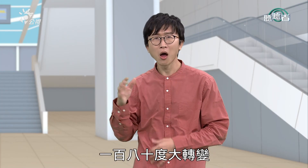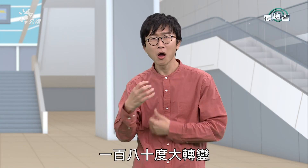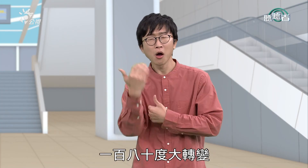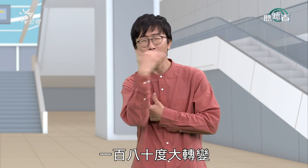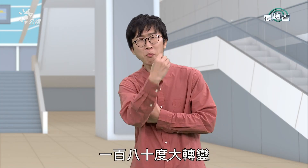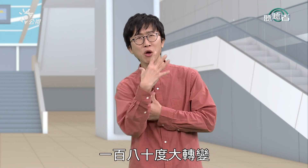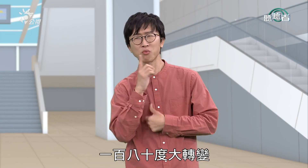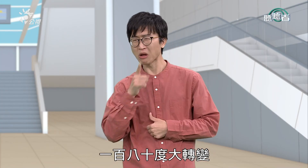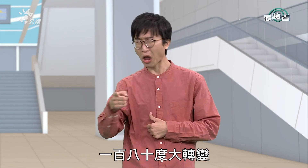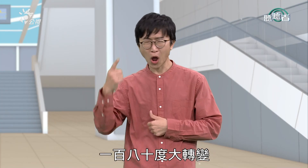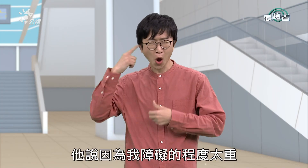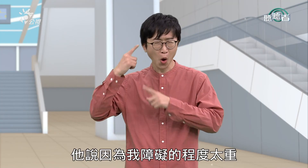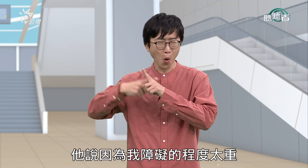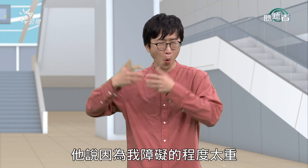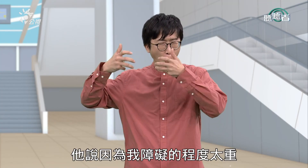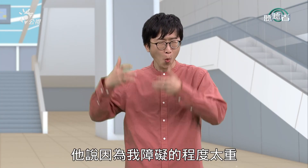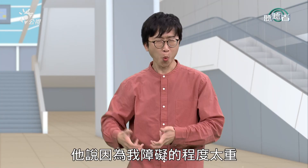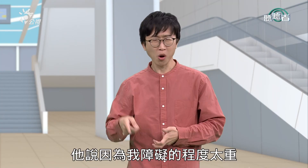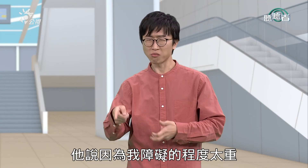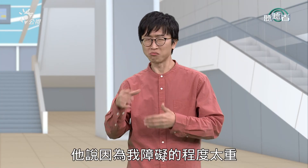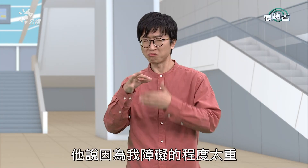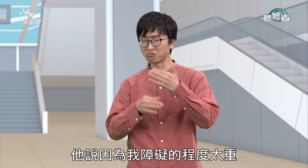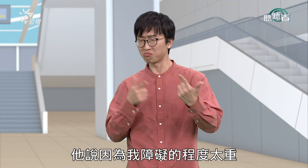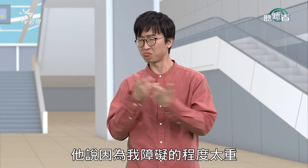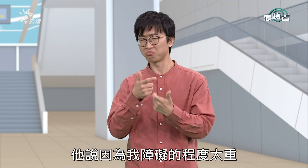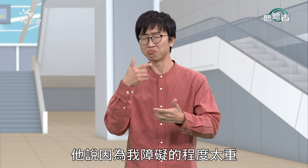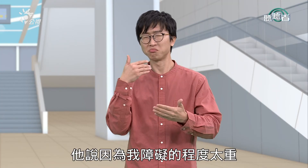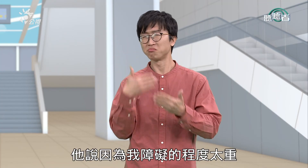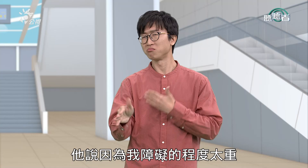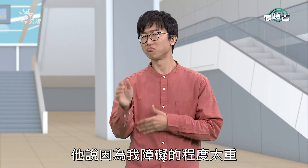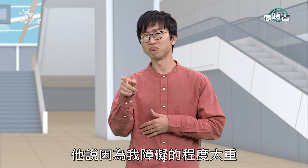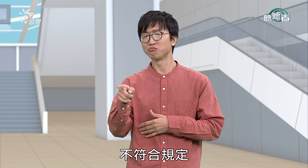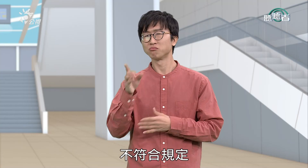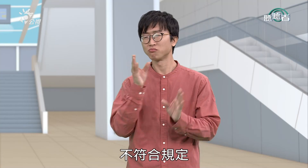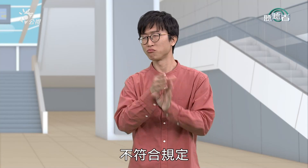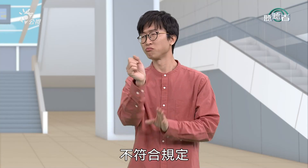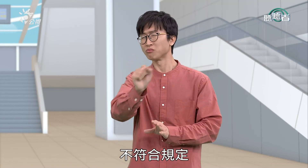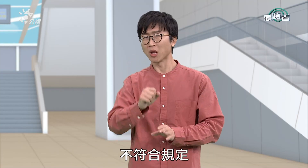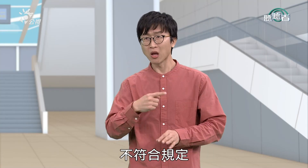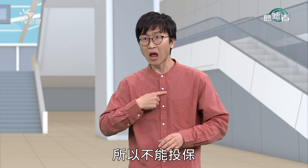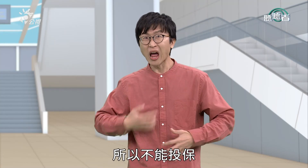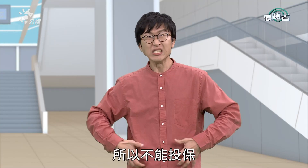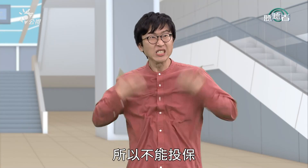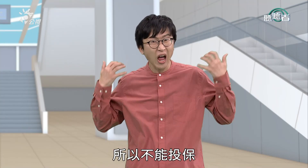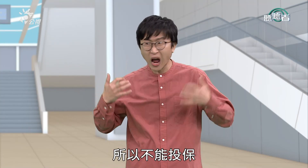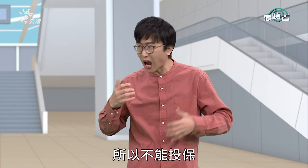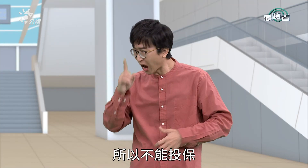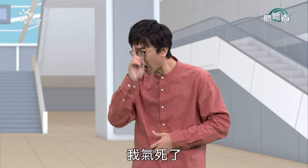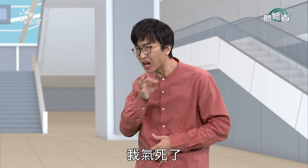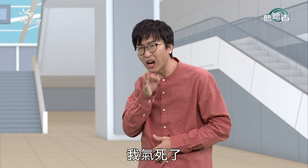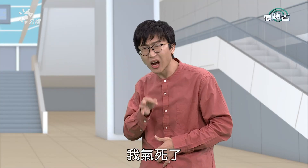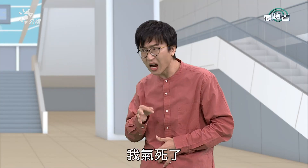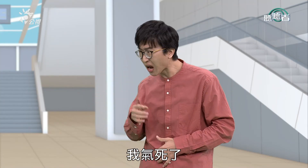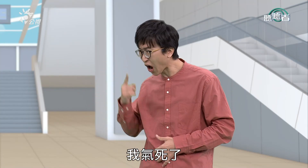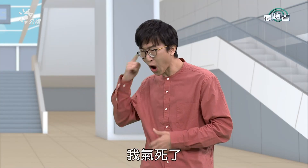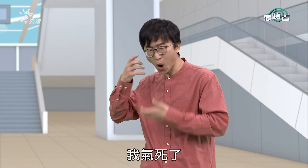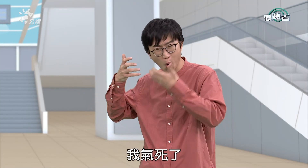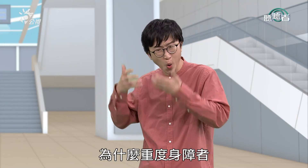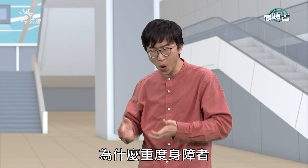180度大转变啊。他说因为我障碍的程度太重，不符合规定，所以不能投保。我气死了，为